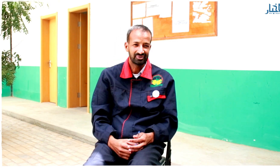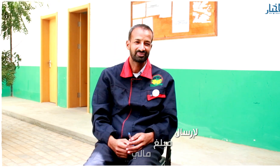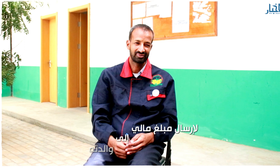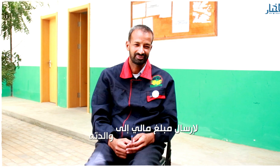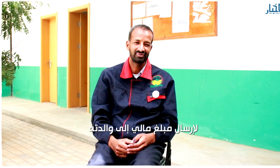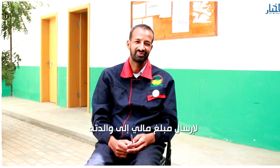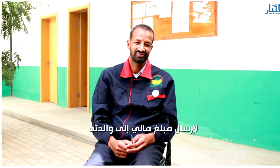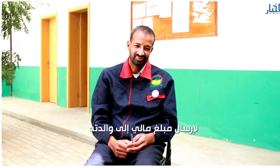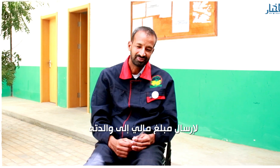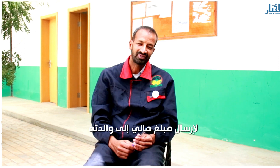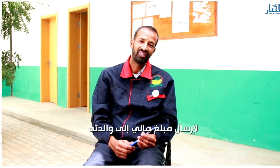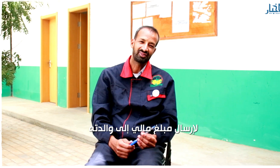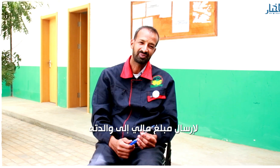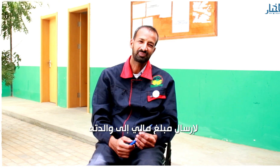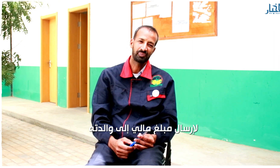يعطيه عقيات يمشي والدي كل شهر